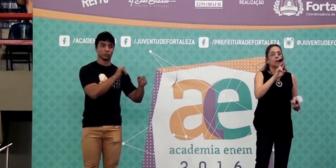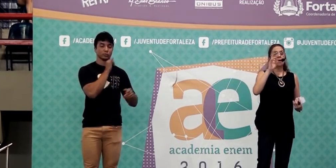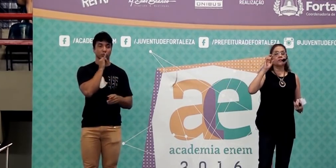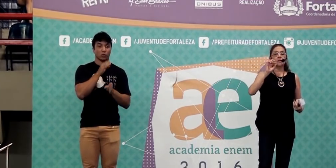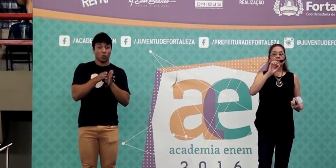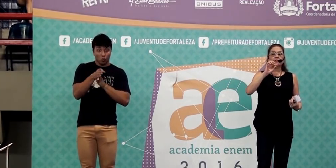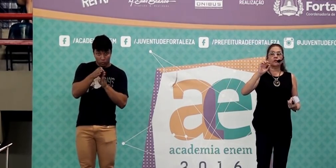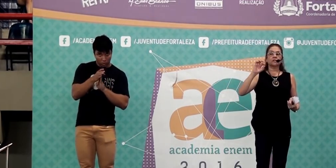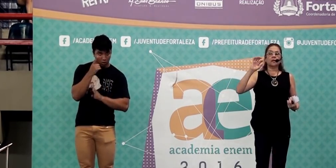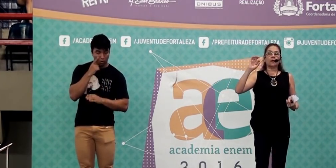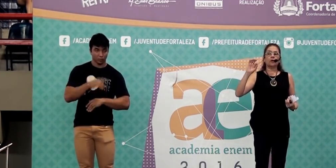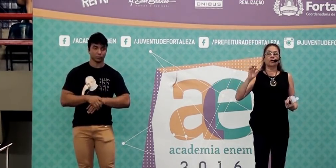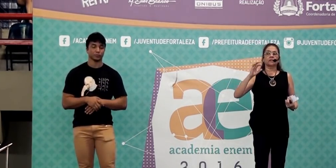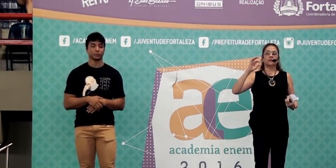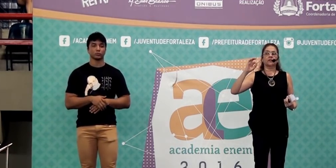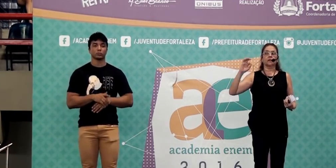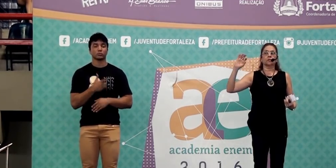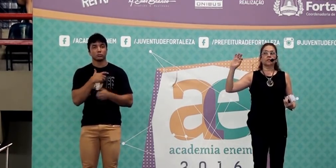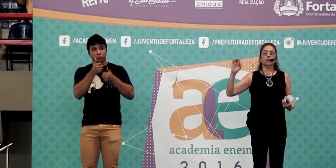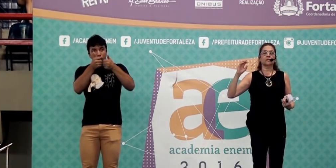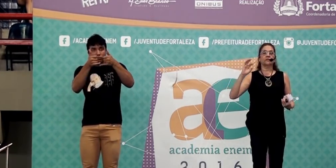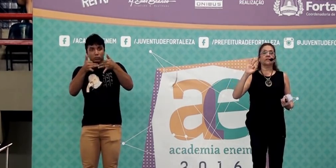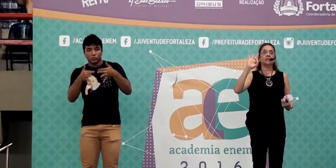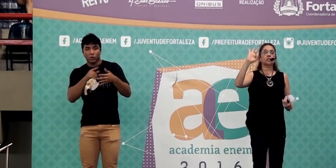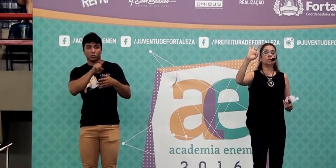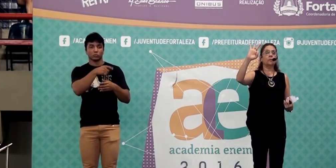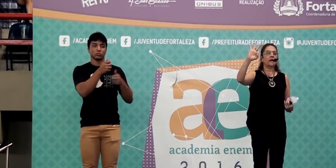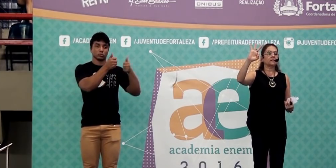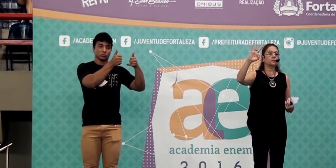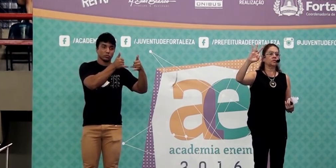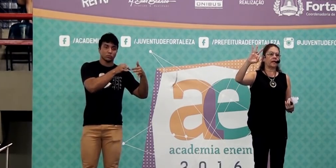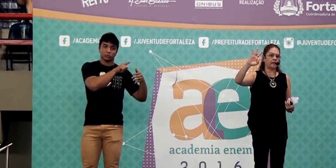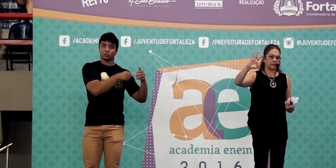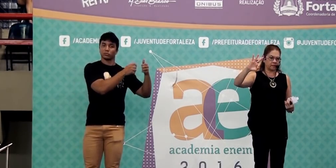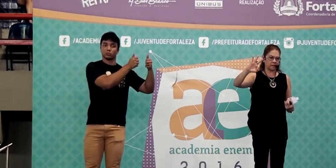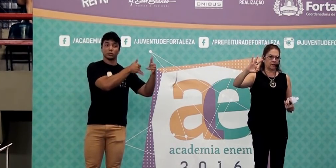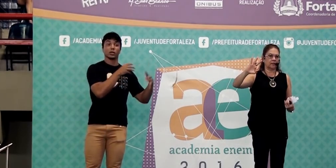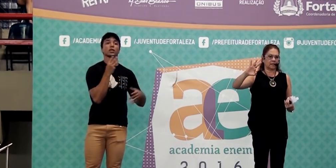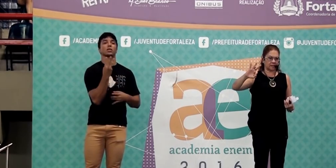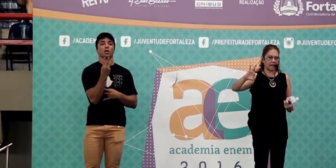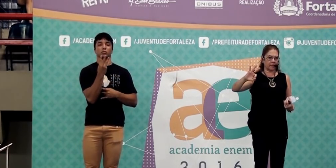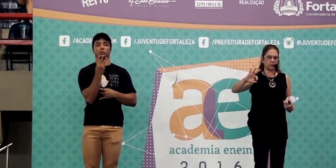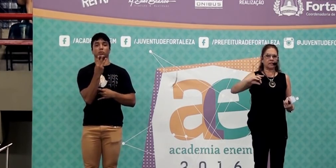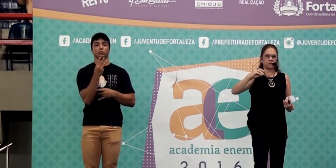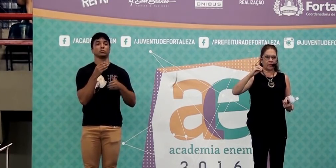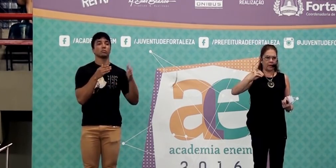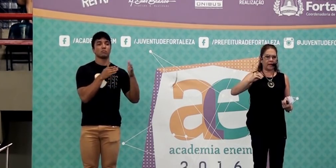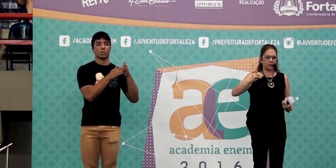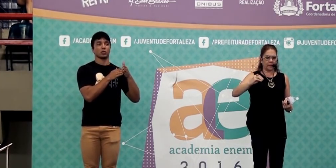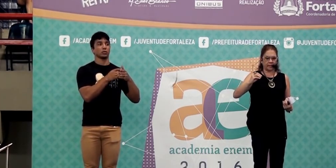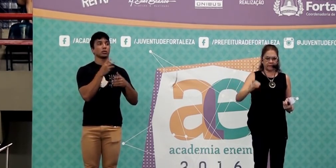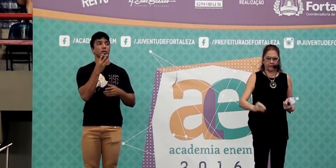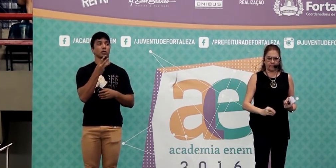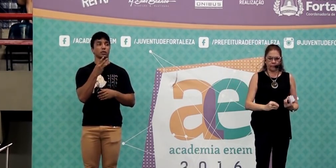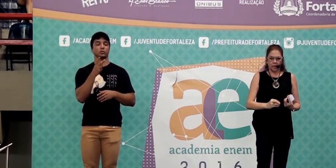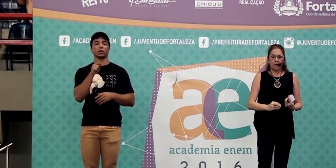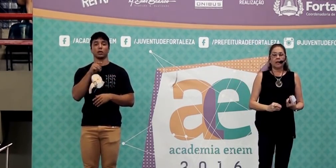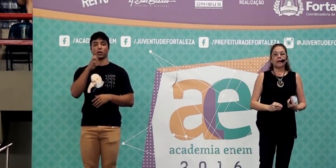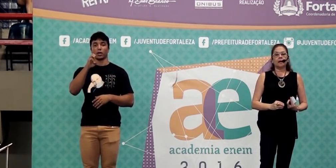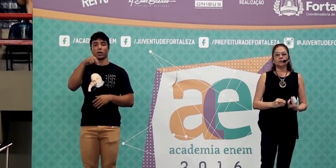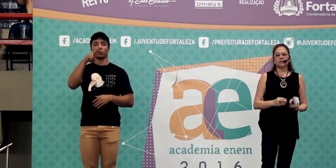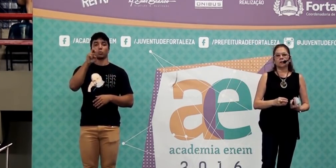Conselho, quando você for dizer uma coisa, vírgula, outra coisa, vírgula, cite no máximo 3. Tá certo? Isso é uma